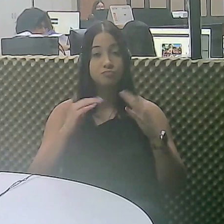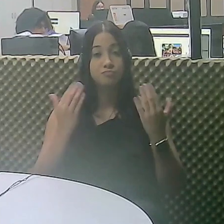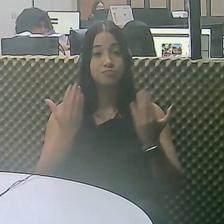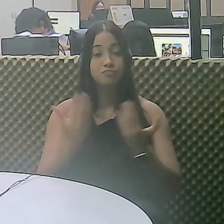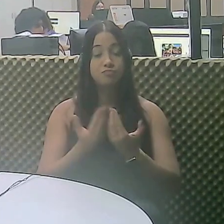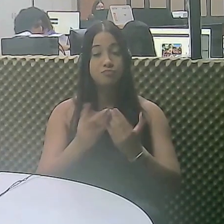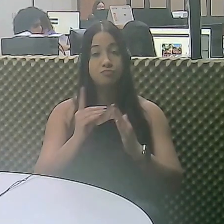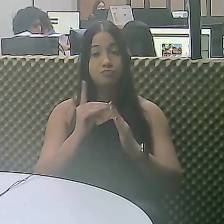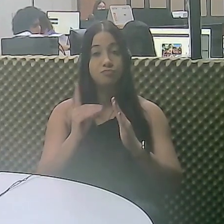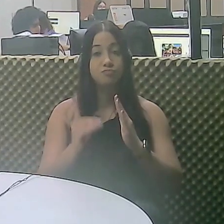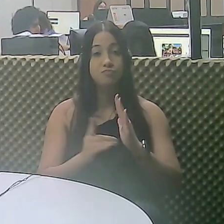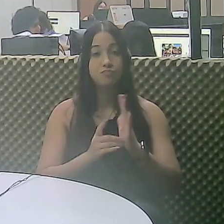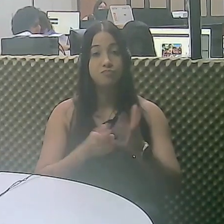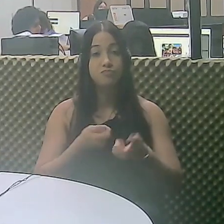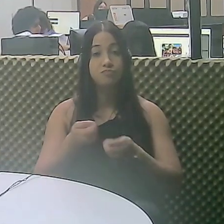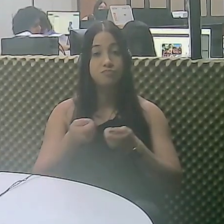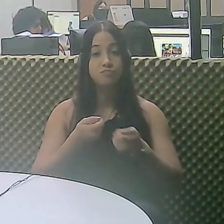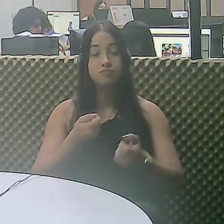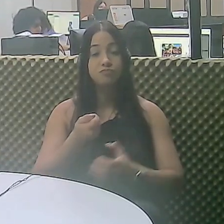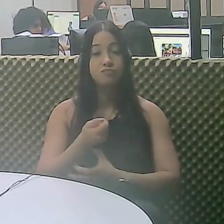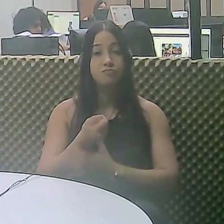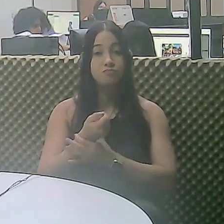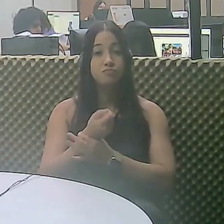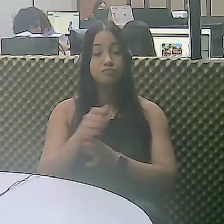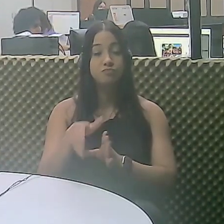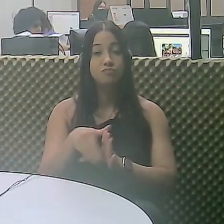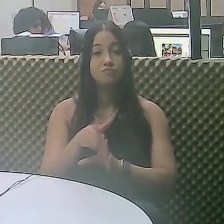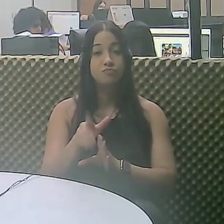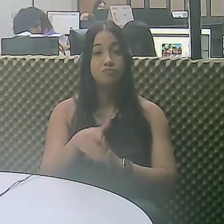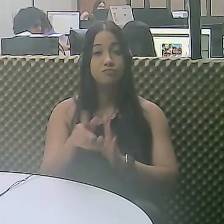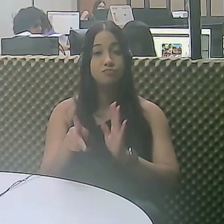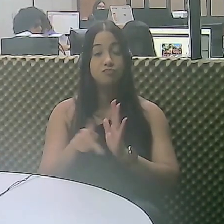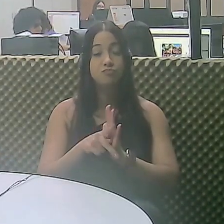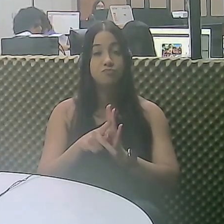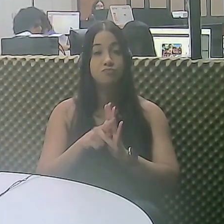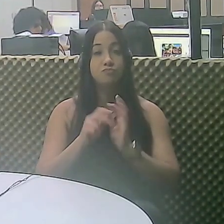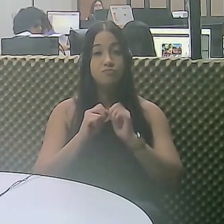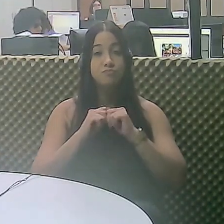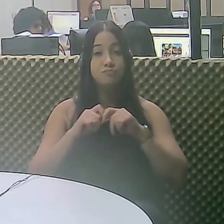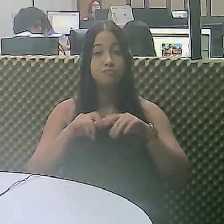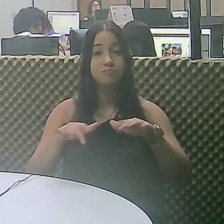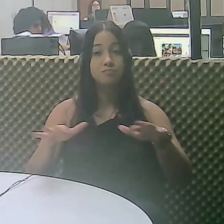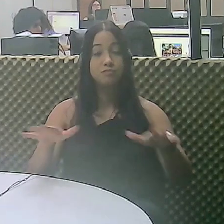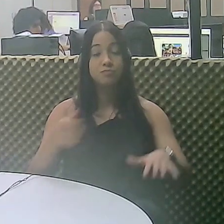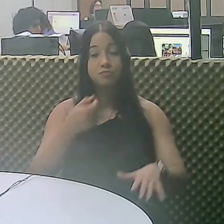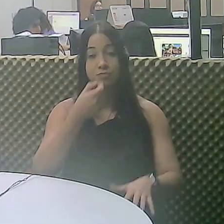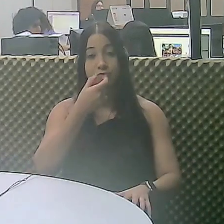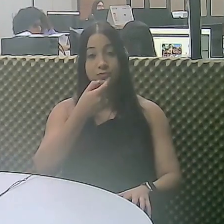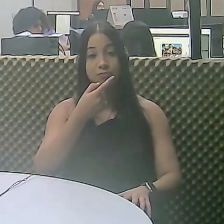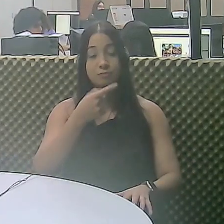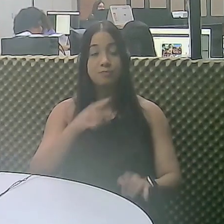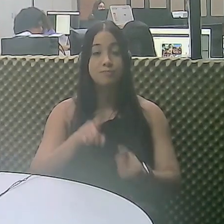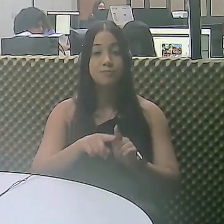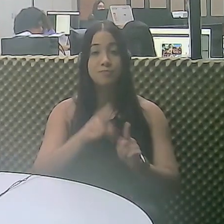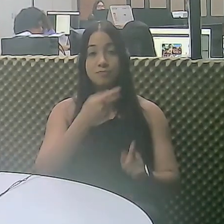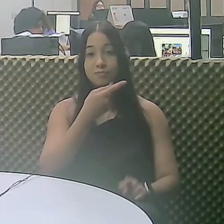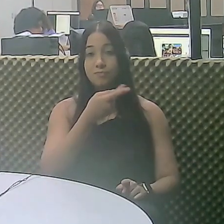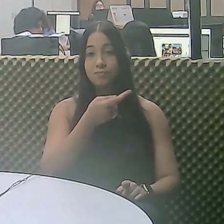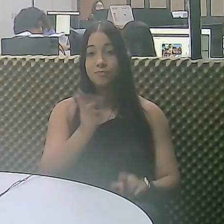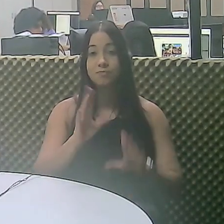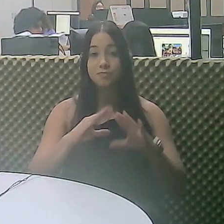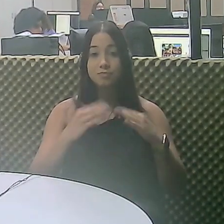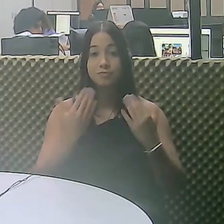as diretrizes de Controle Segurança e orientação no processo de distribuição dos Remédios já as visitações nas